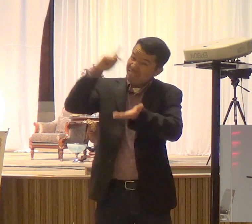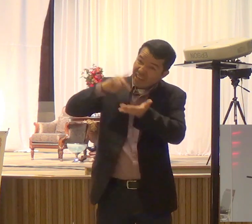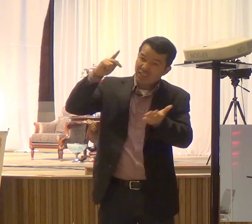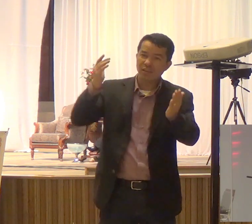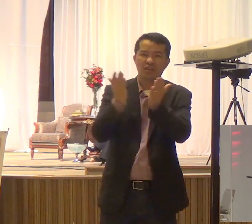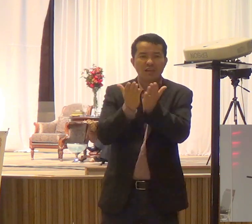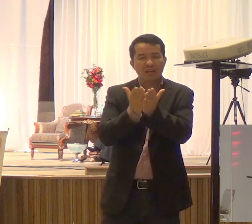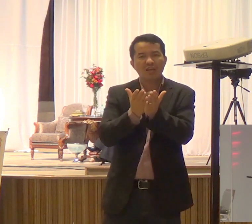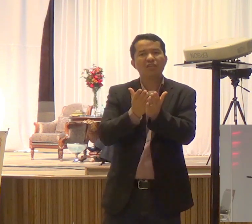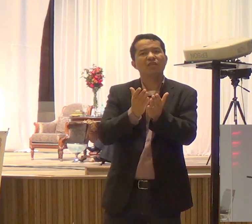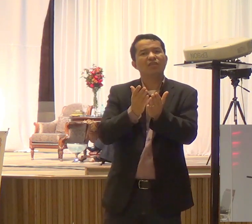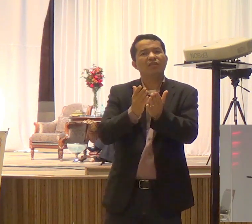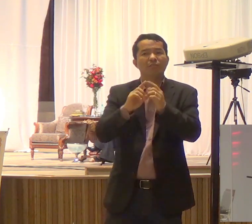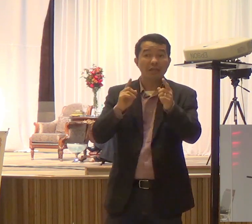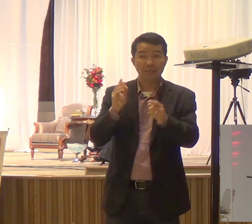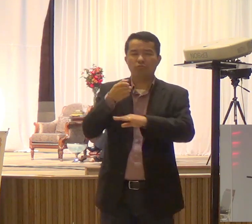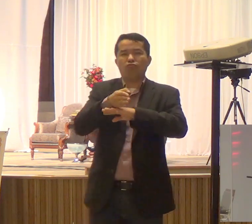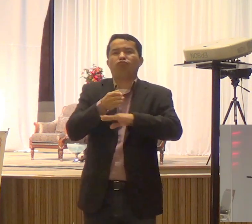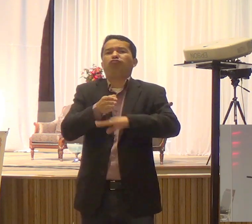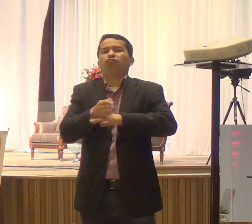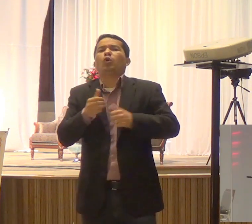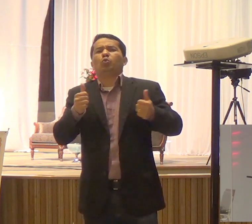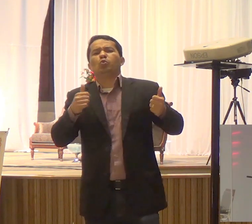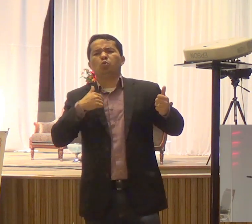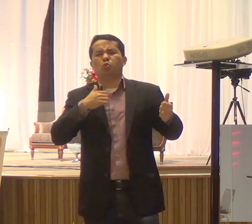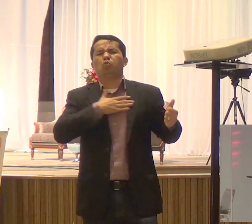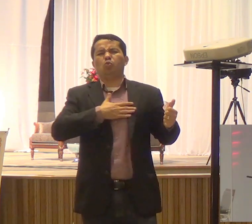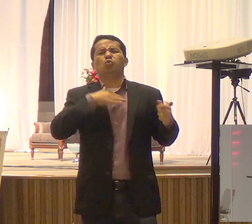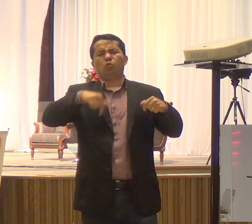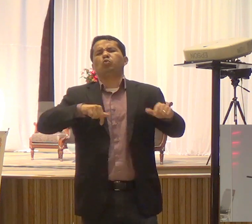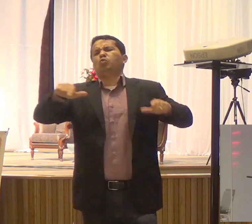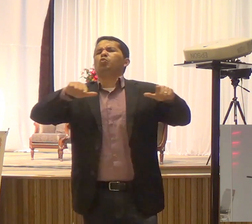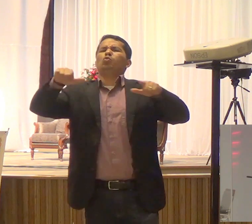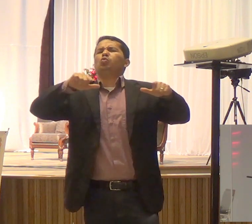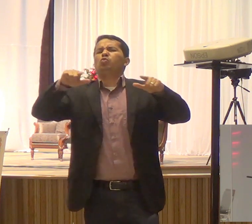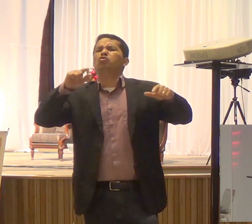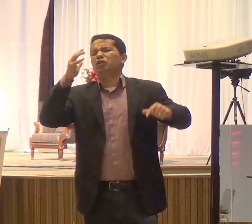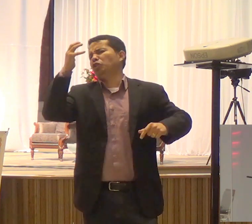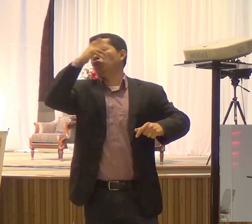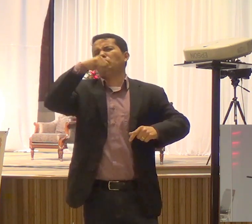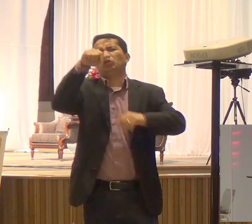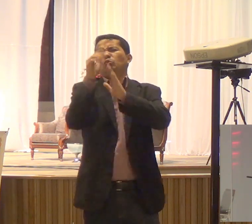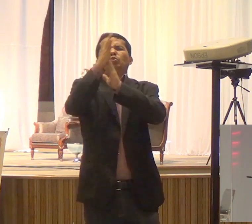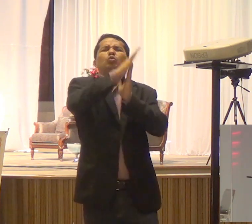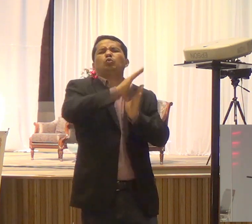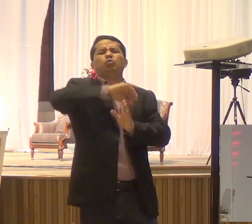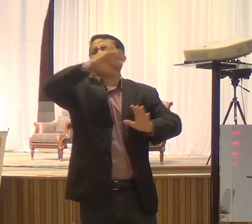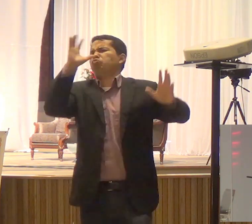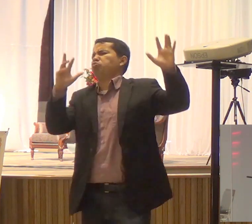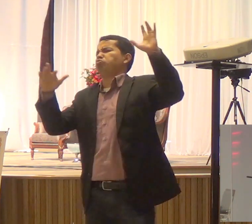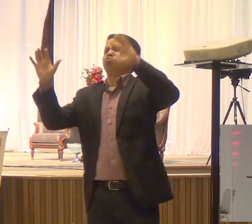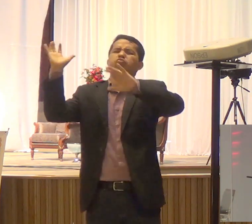da ideia de servir a Deus, a gente acha lindo os louvores, como a Thalita